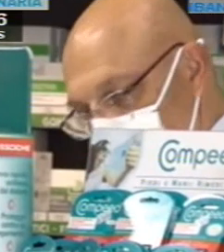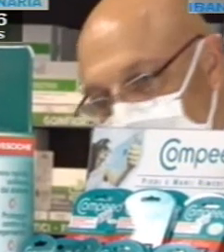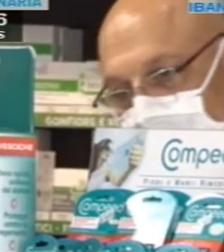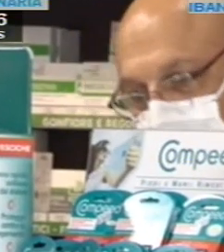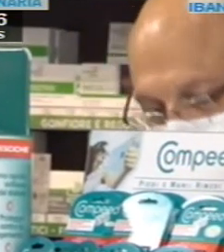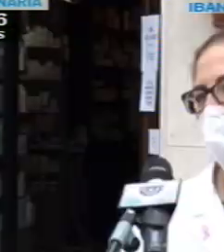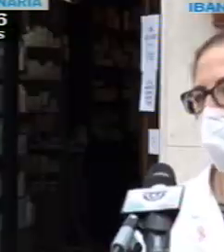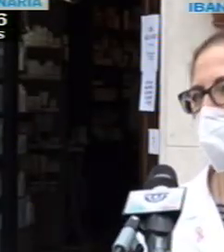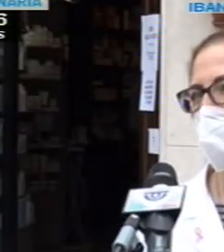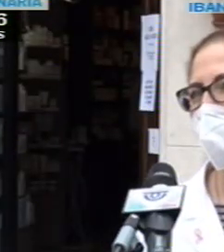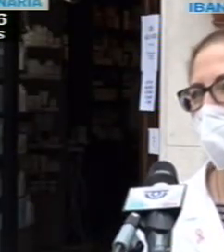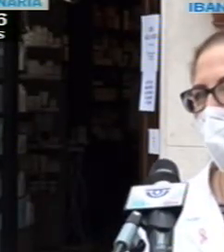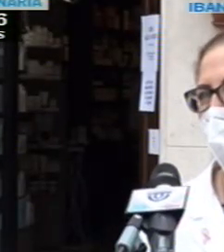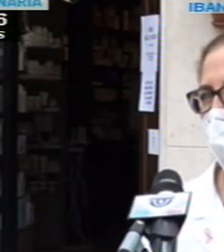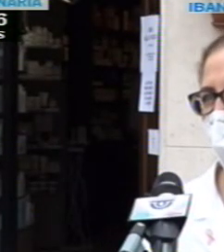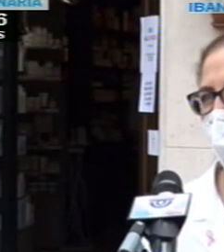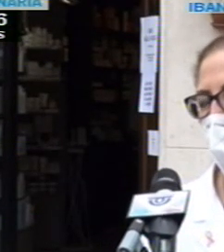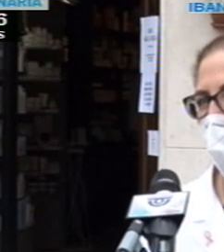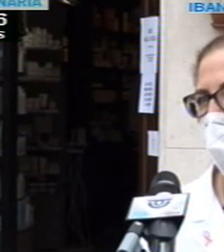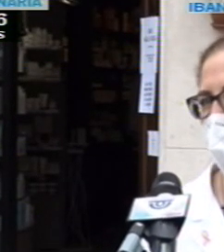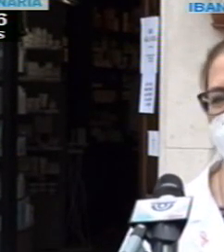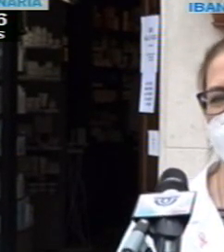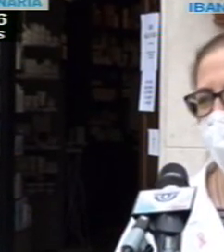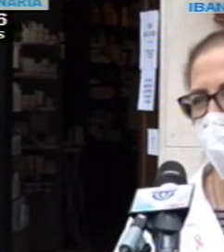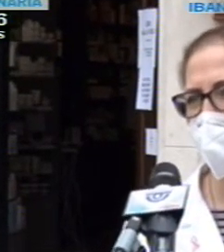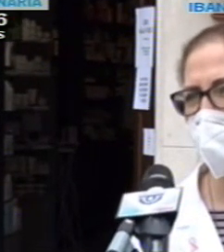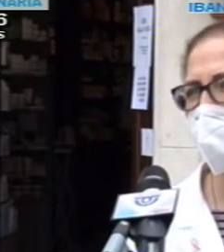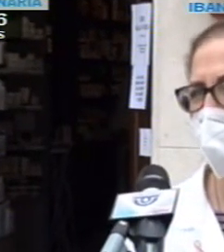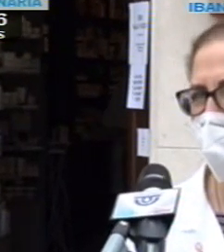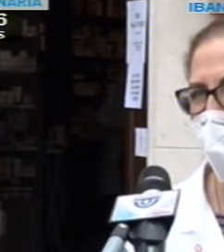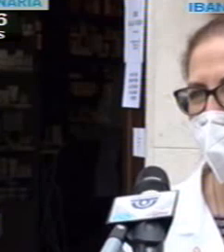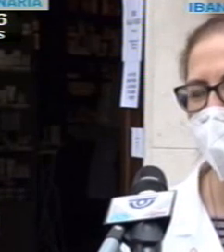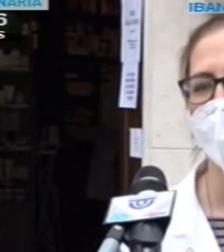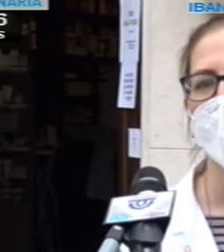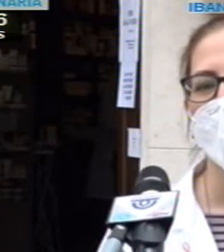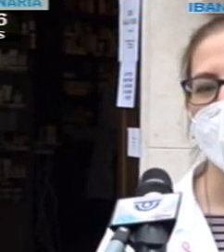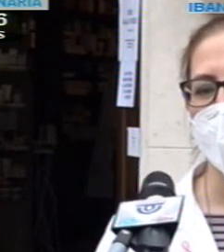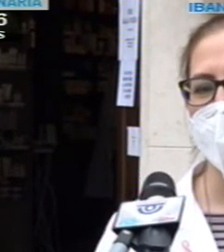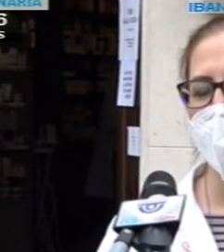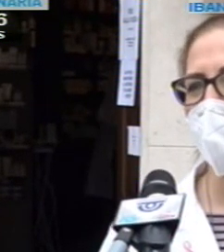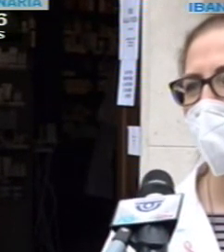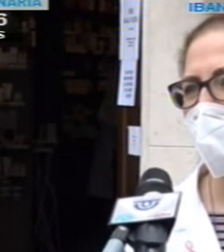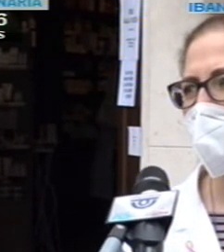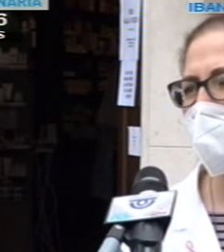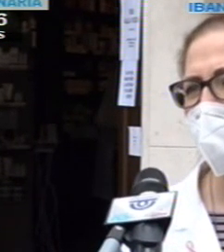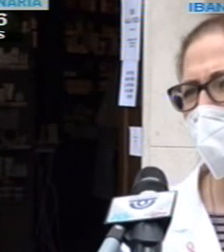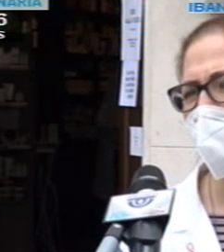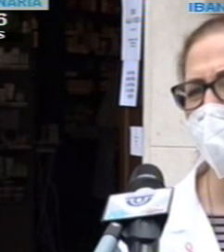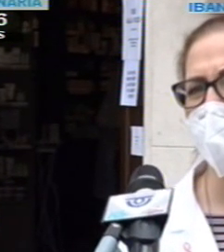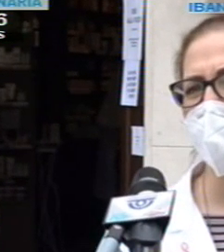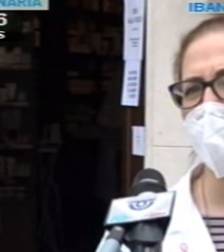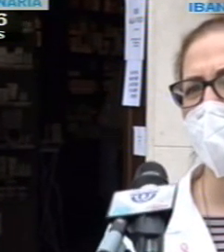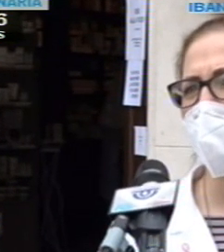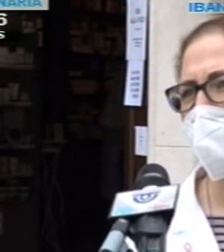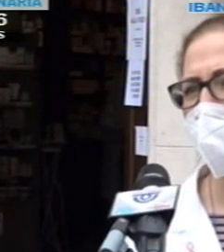farmacisti preparatori. In questo momento particolare siamo sicuramente in prima linea. Siamo farmacisti